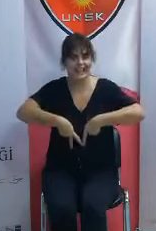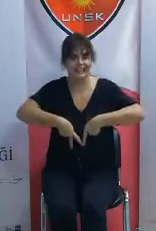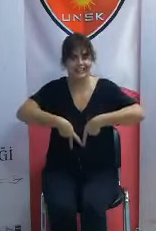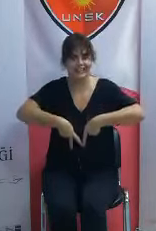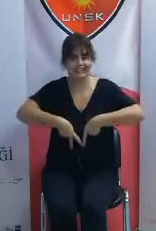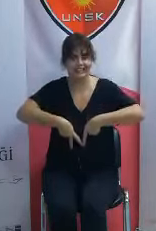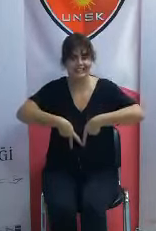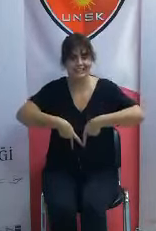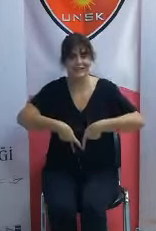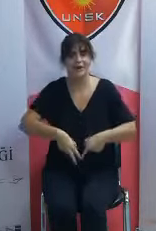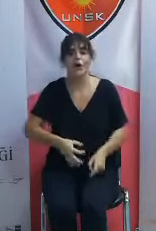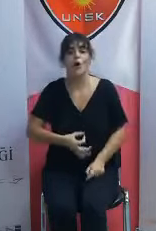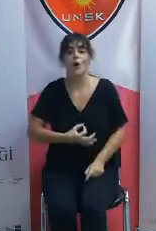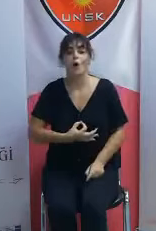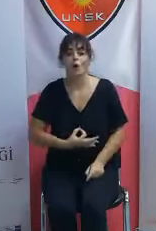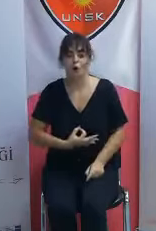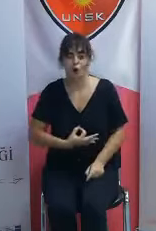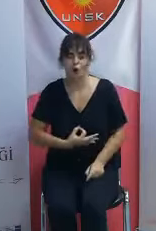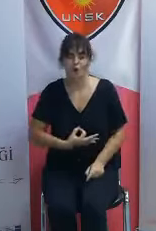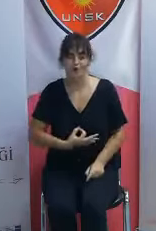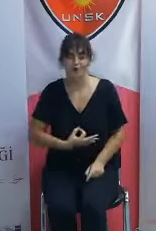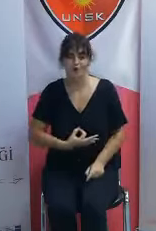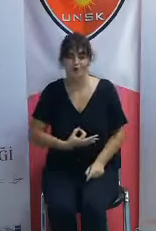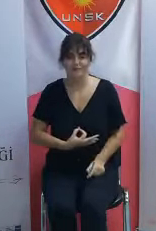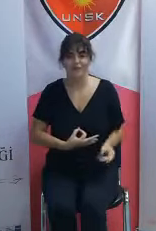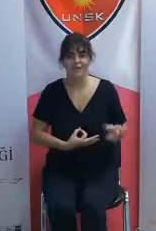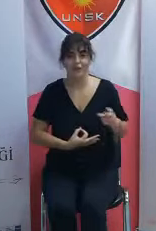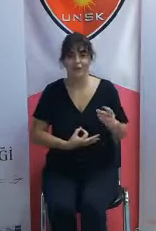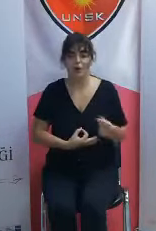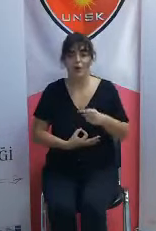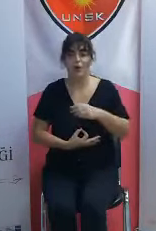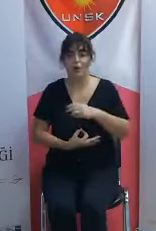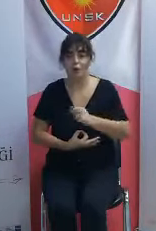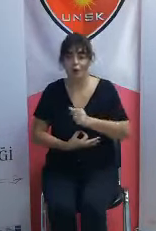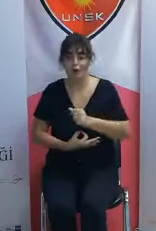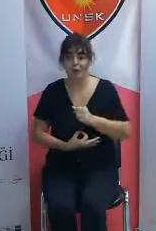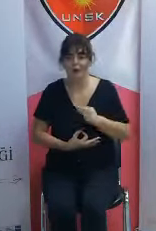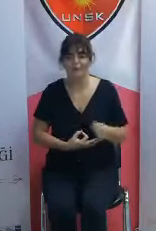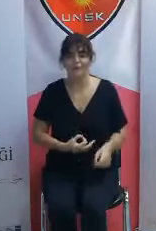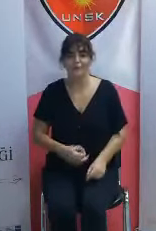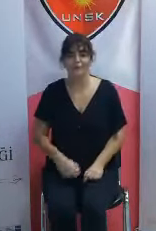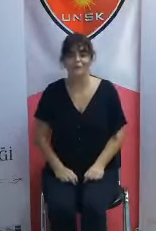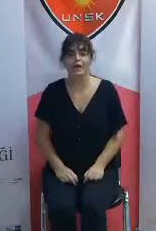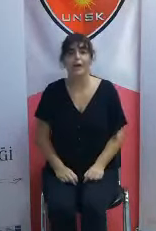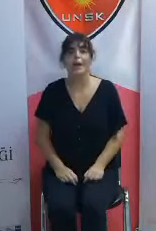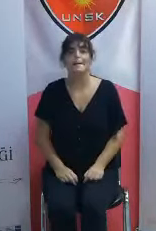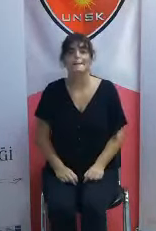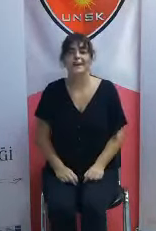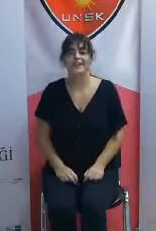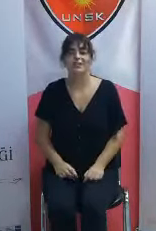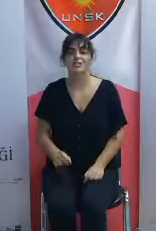O. Ö. P için